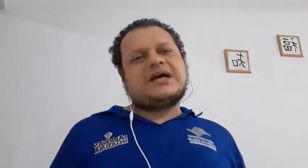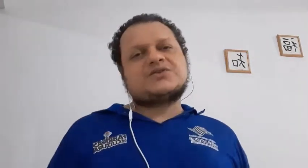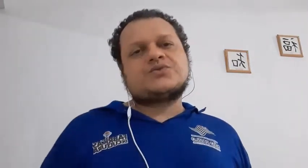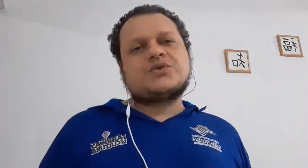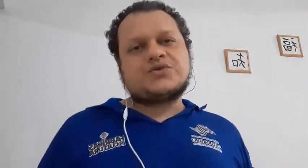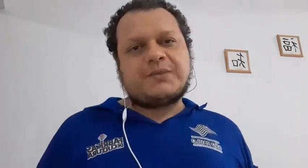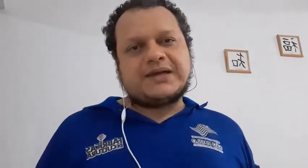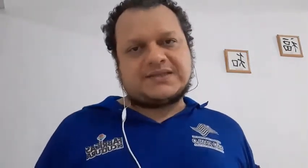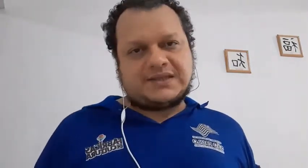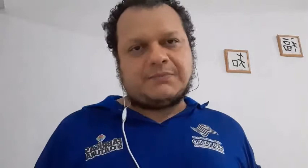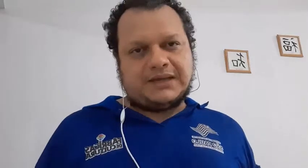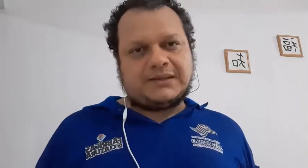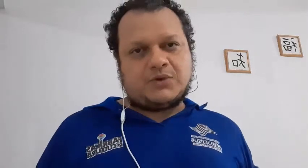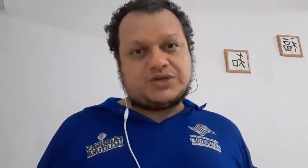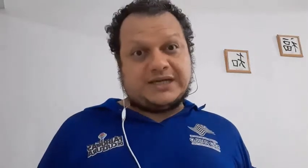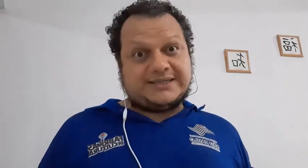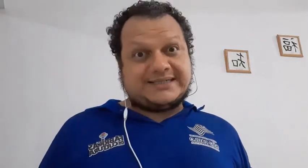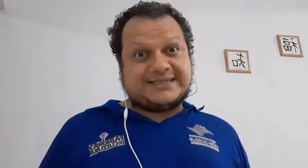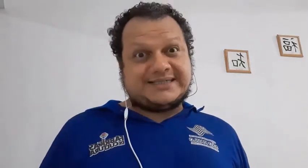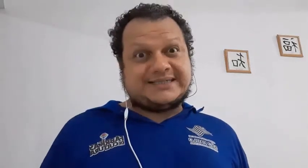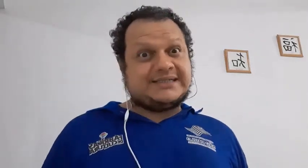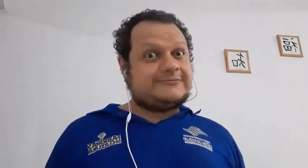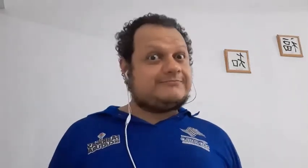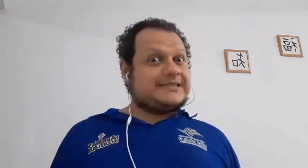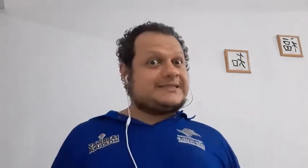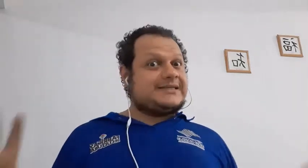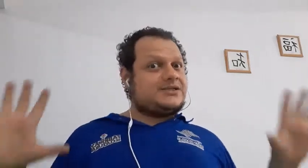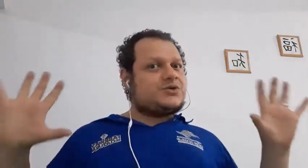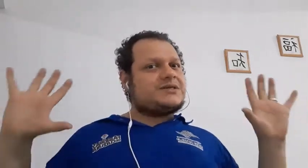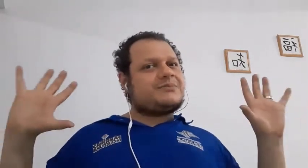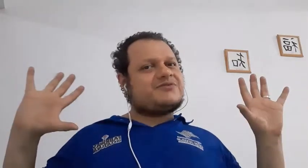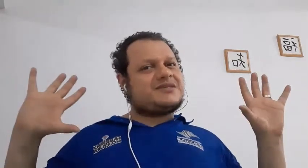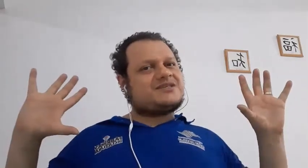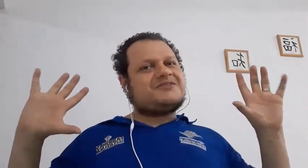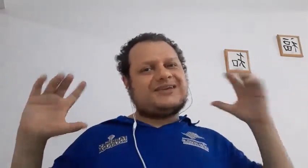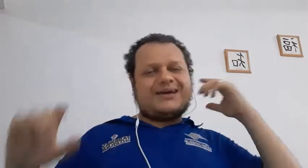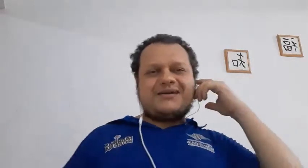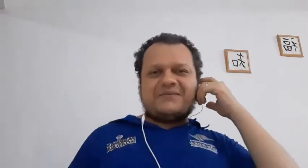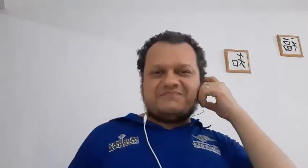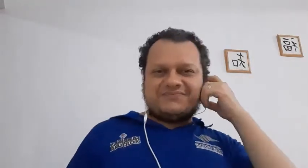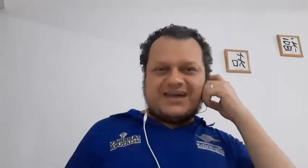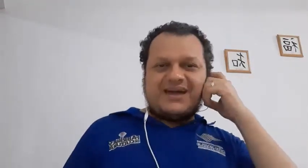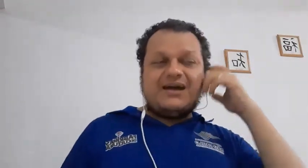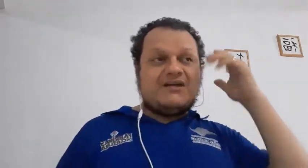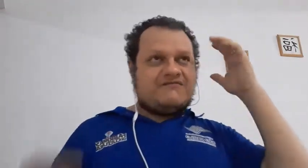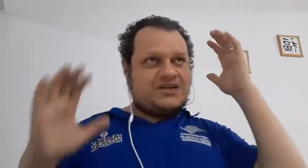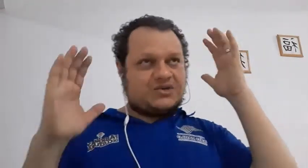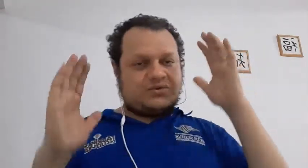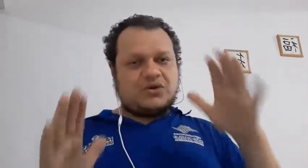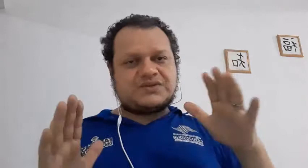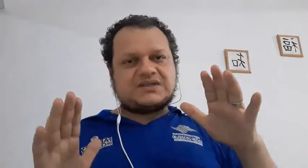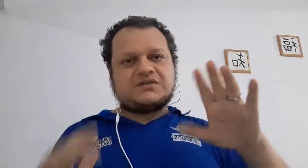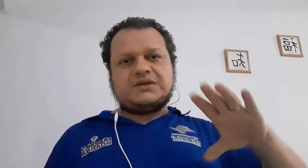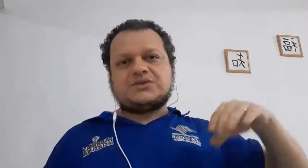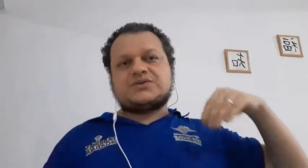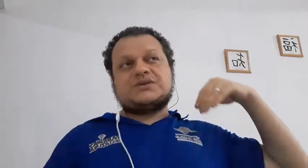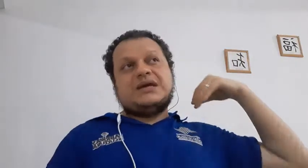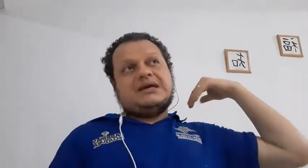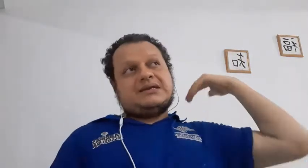com os outros países também, tá bom, gente? Então, bastante coisa para vocês verem aí, né? Vejam todos esses vídeos e aí